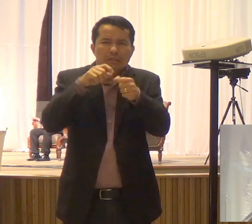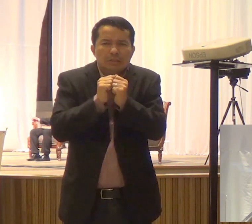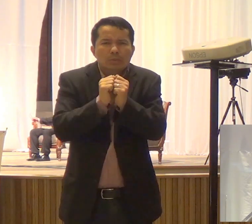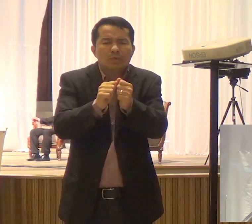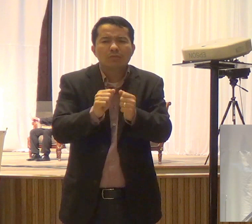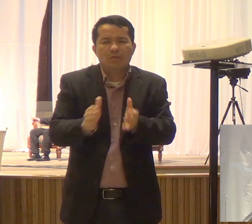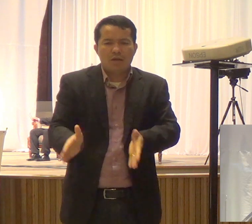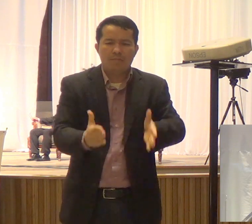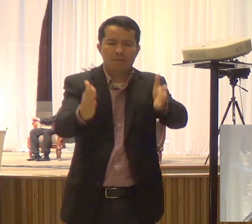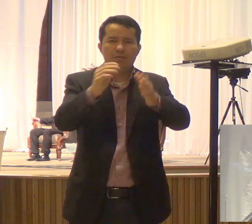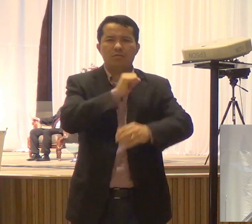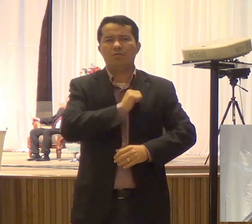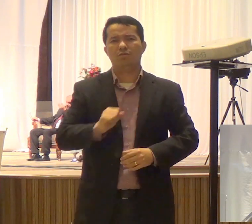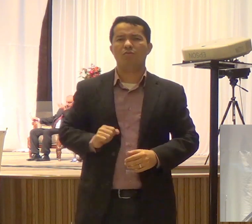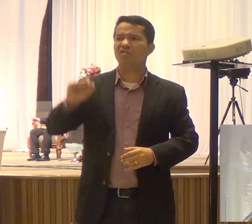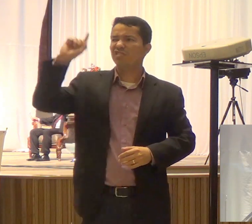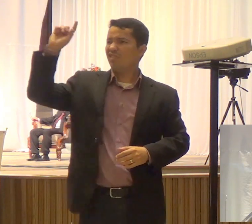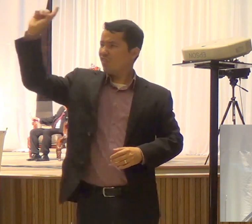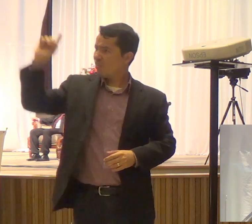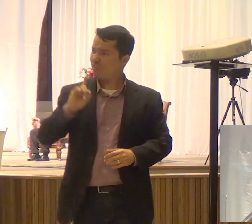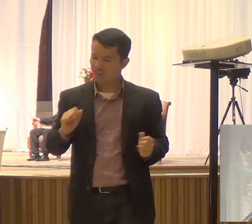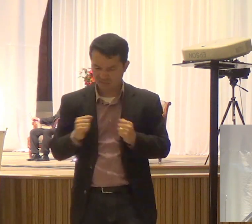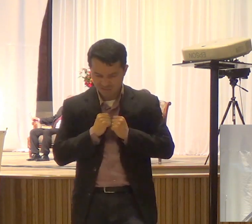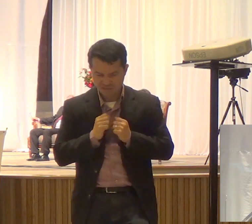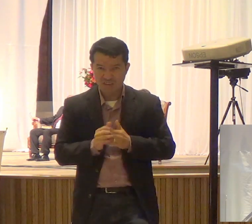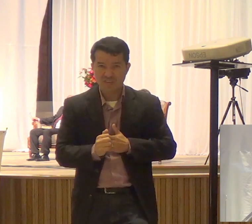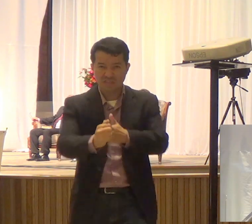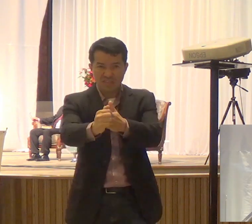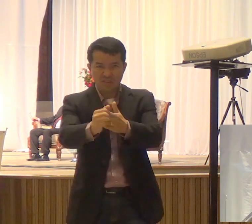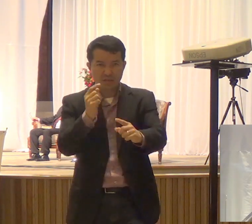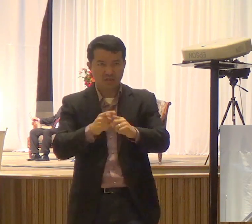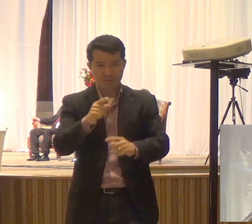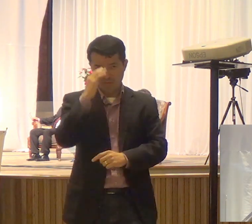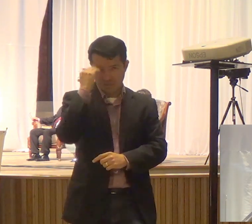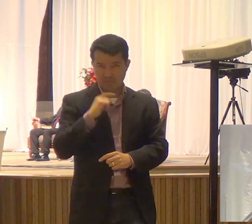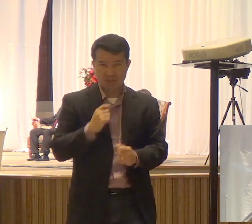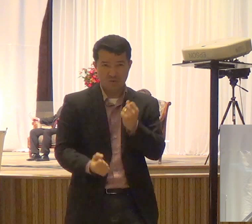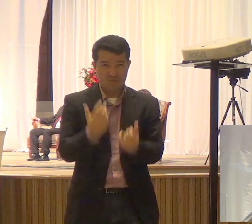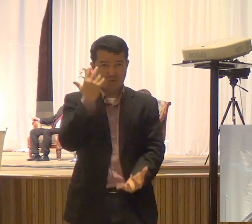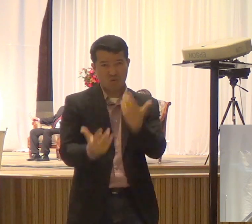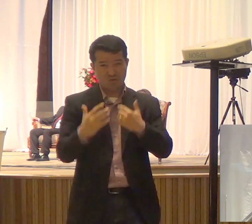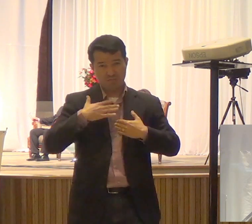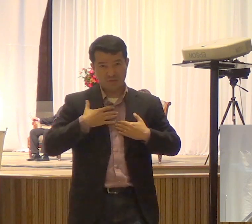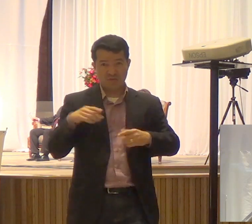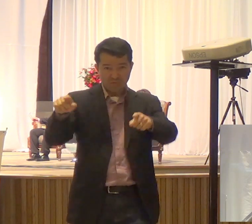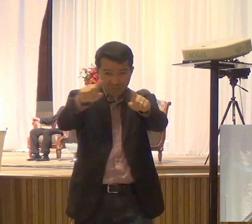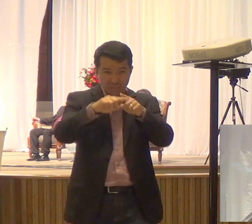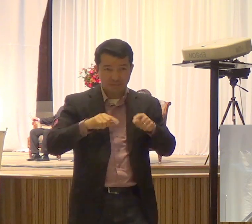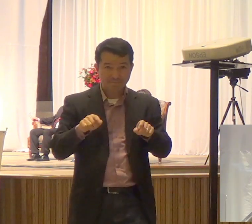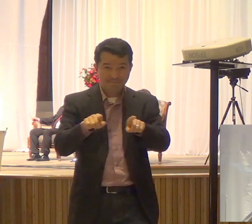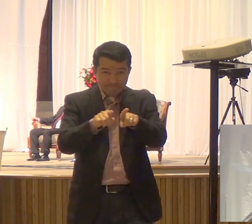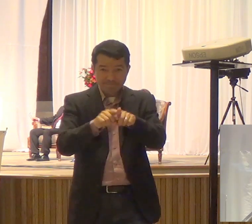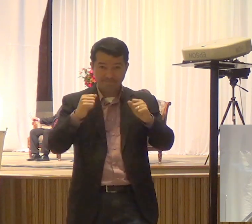braços dEle. O fogo pode ser, e a passada pelo fogo pode ser, para mim e para você, se a gente